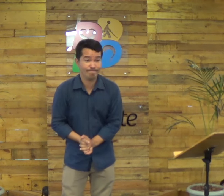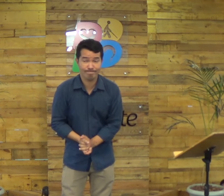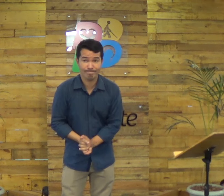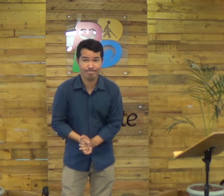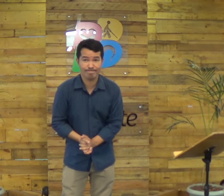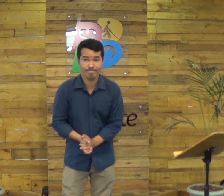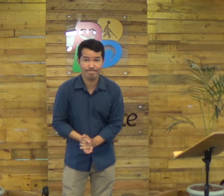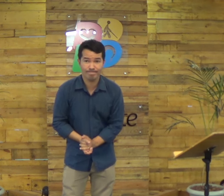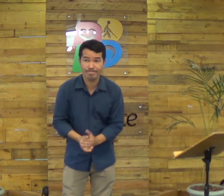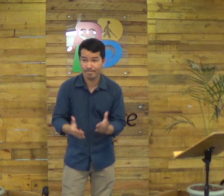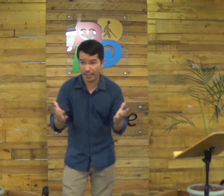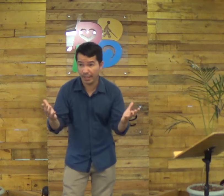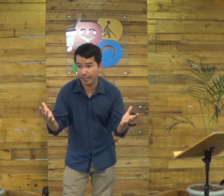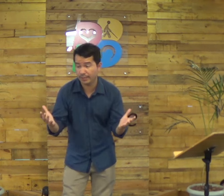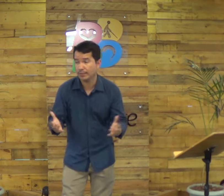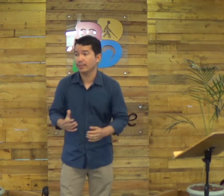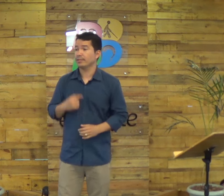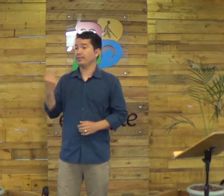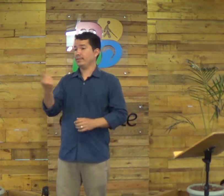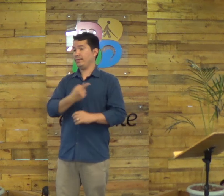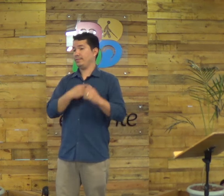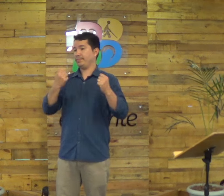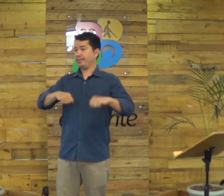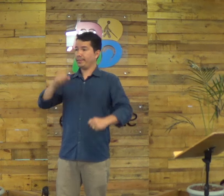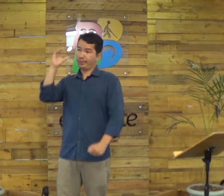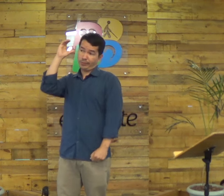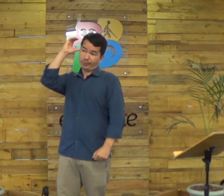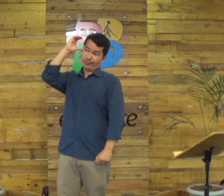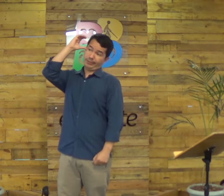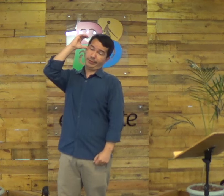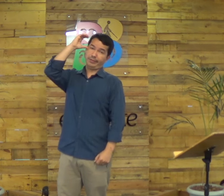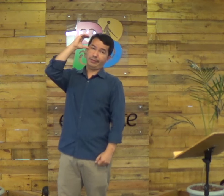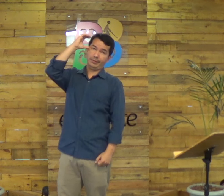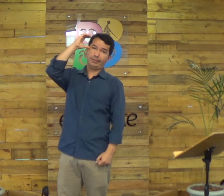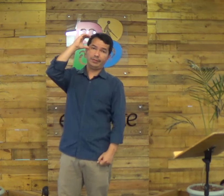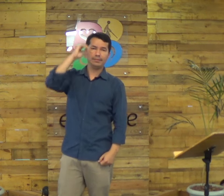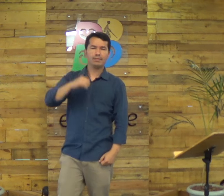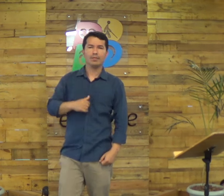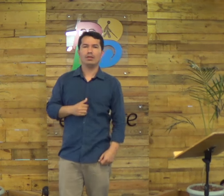Como? Né? Nós precisamos ter consciência,